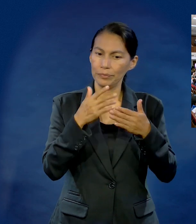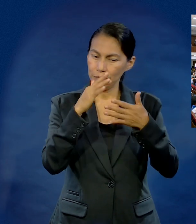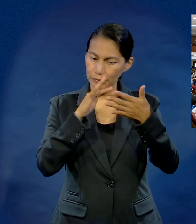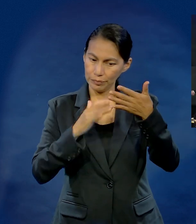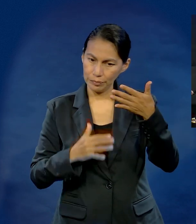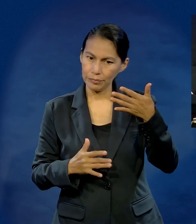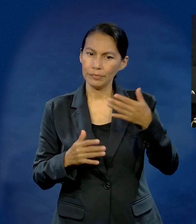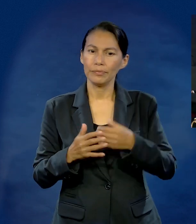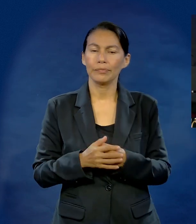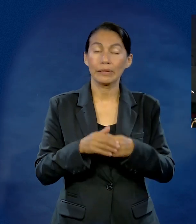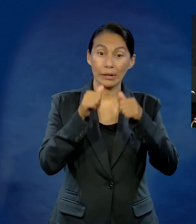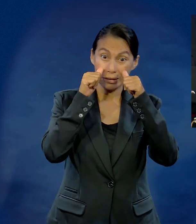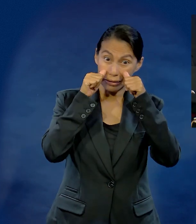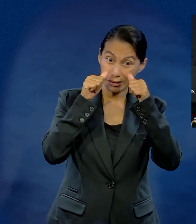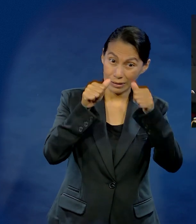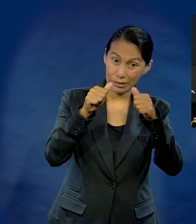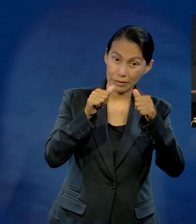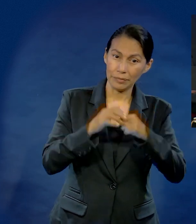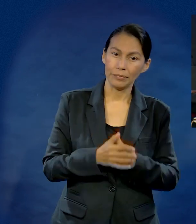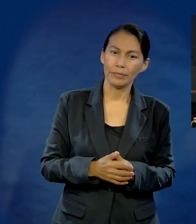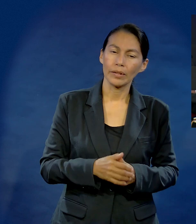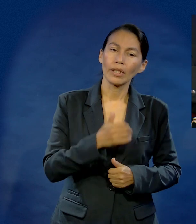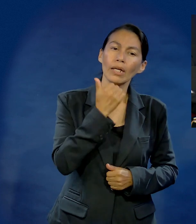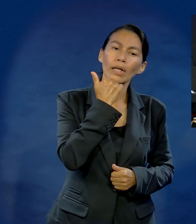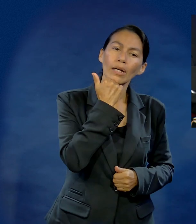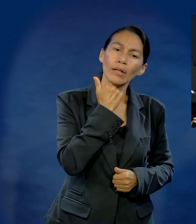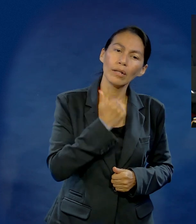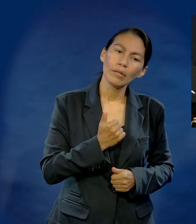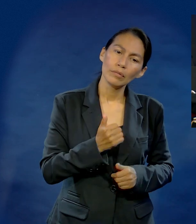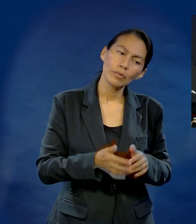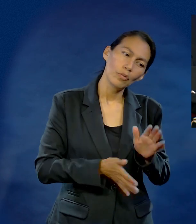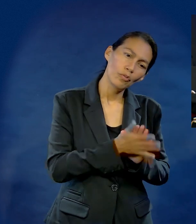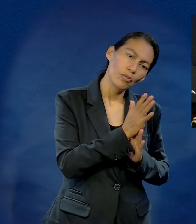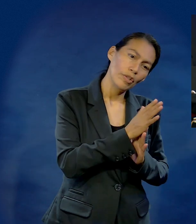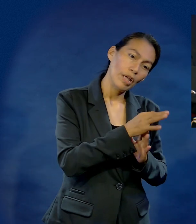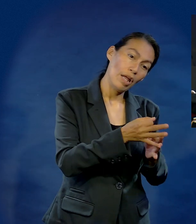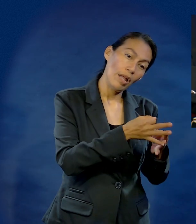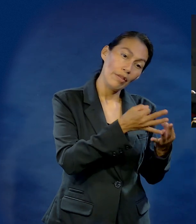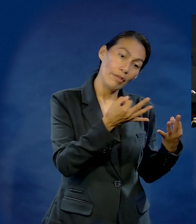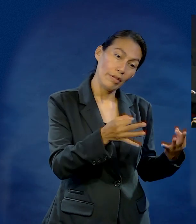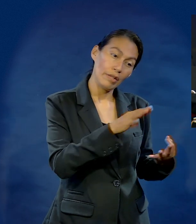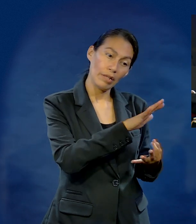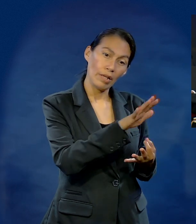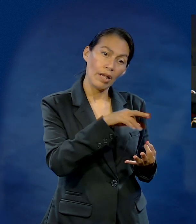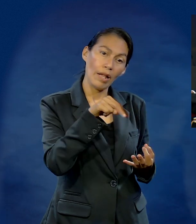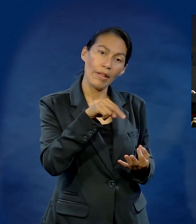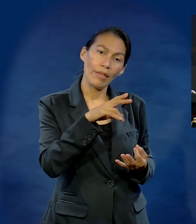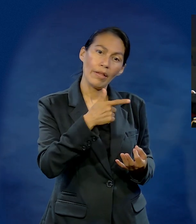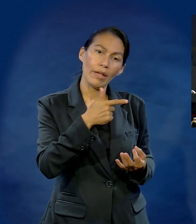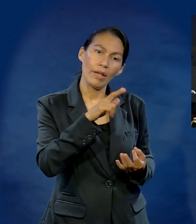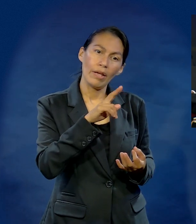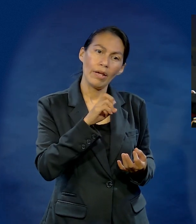¿Ya practicaron la respuesta? Y tú también, díganles, tú también.